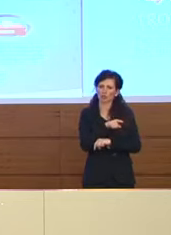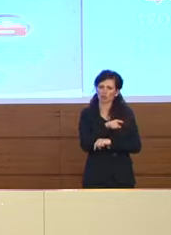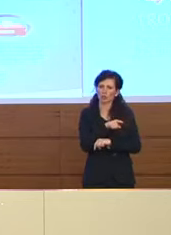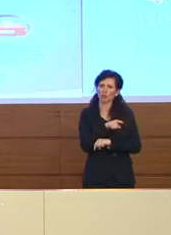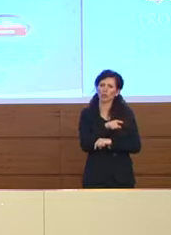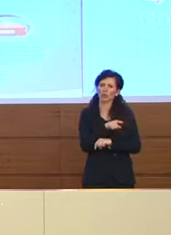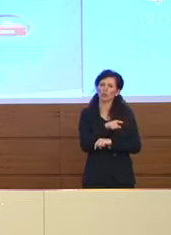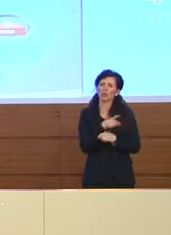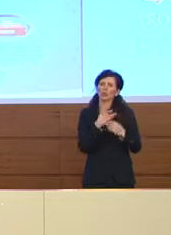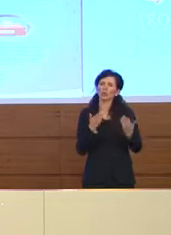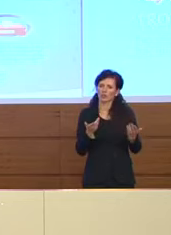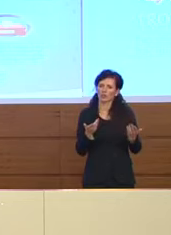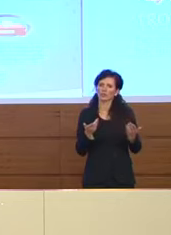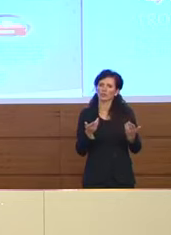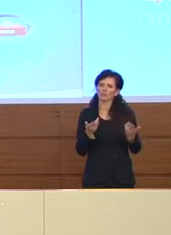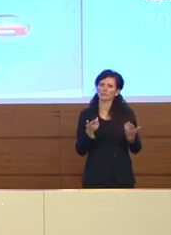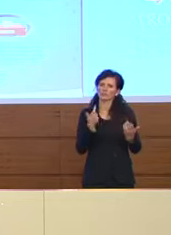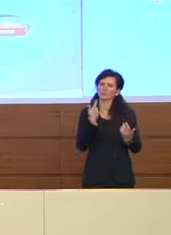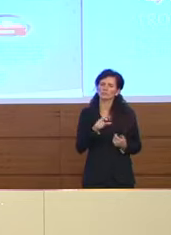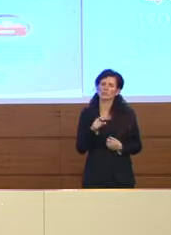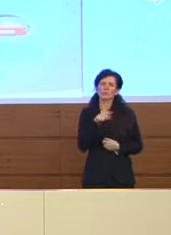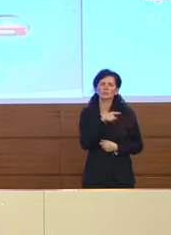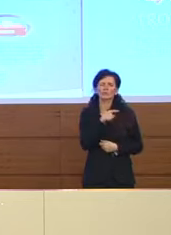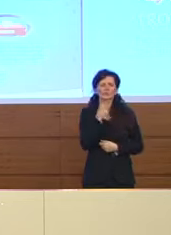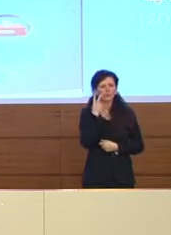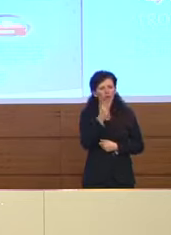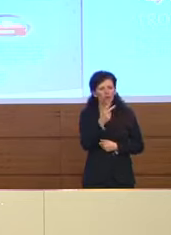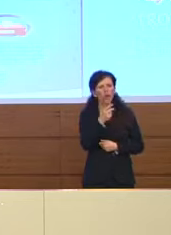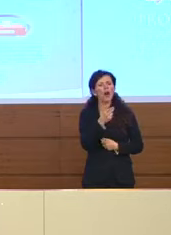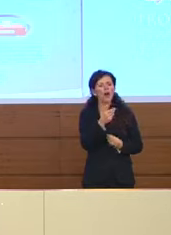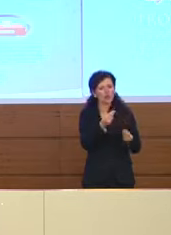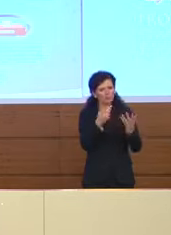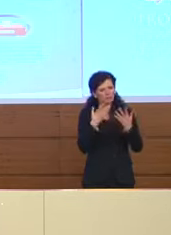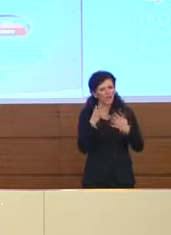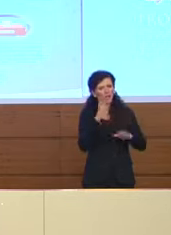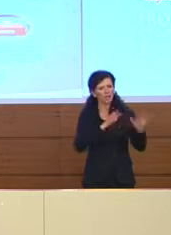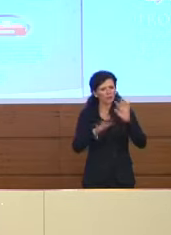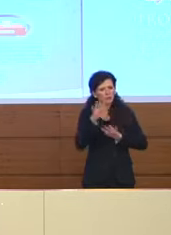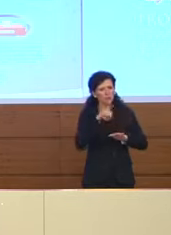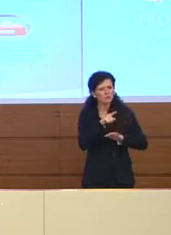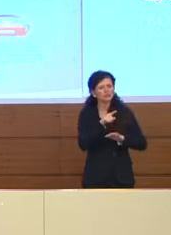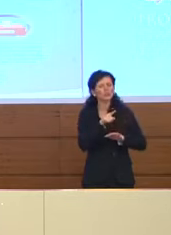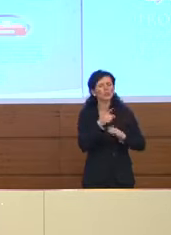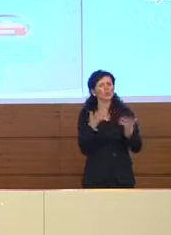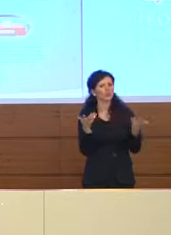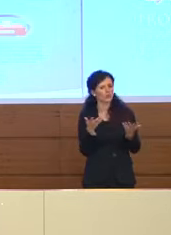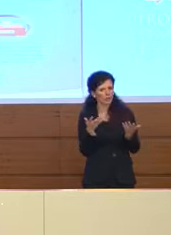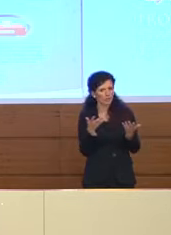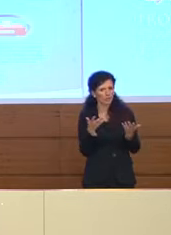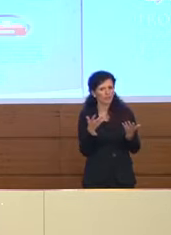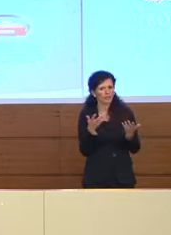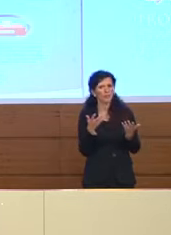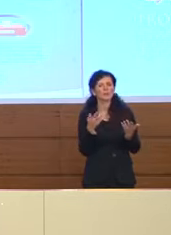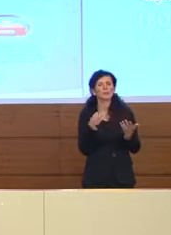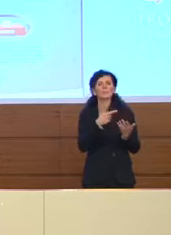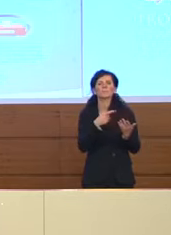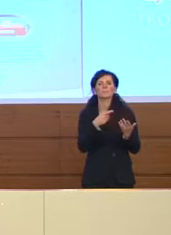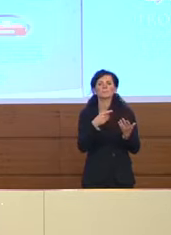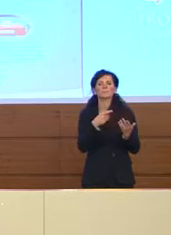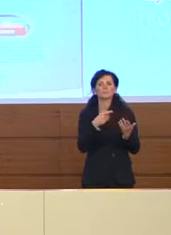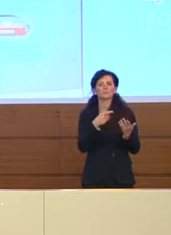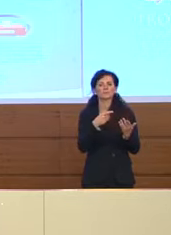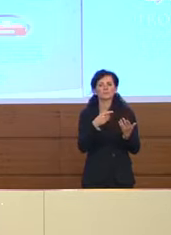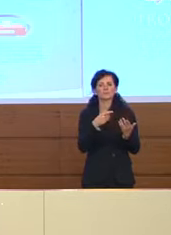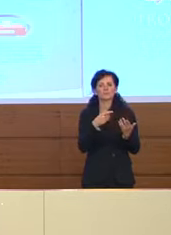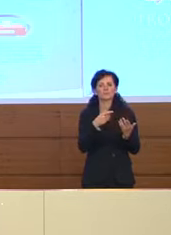ancora una volta da indicazione al supporto del fatto che l'attivazione di quella che è